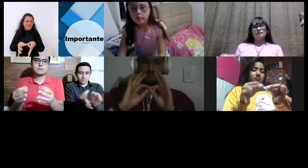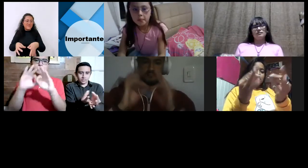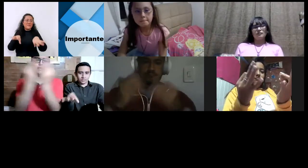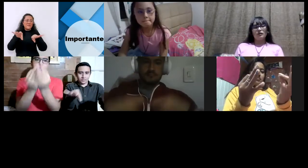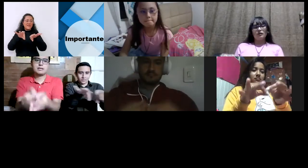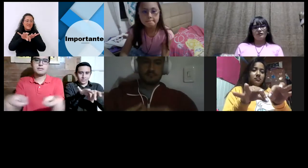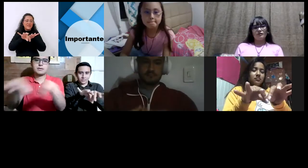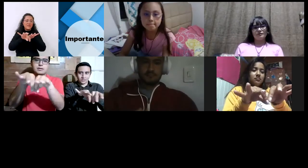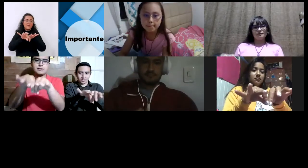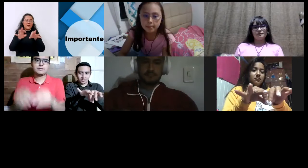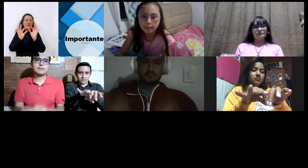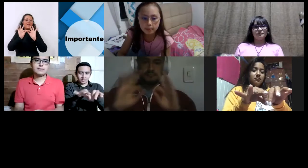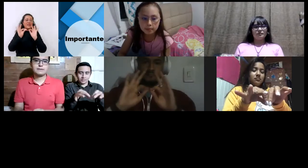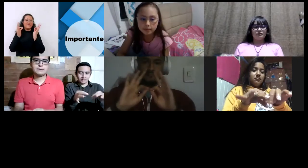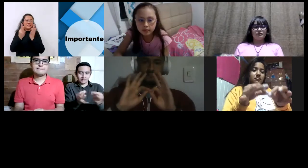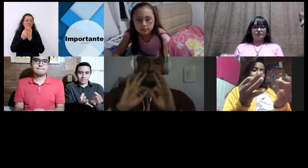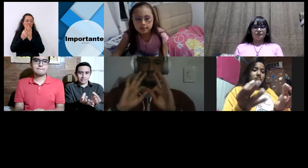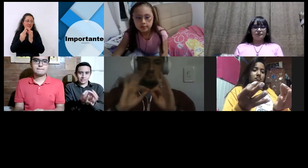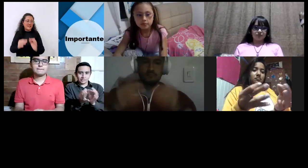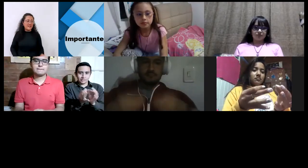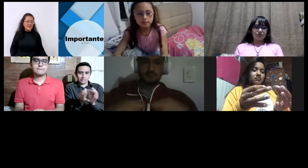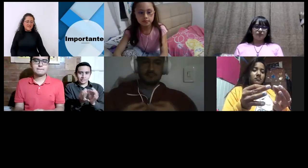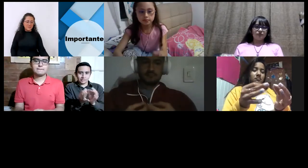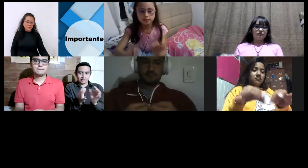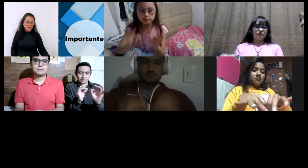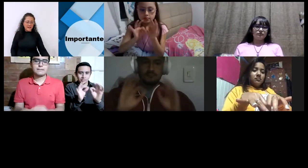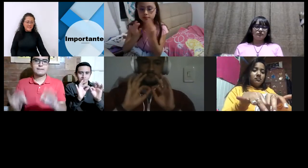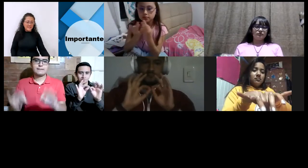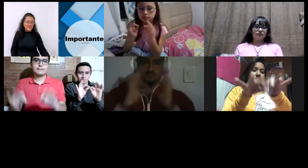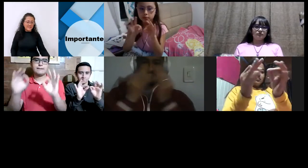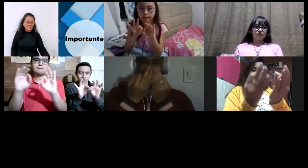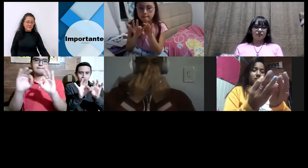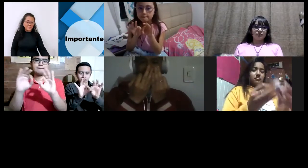Muy bien. Entonces, importante y esto es familia. Son muy parecidas.